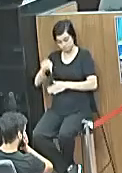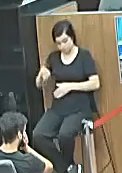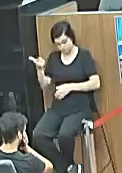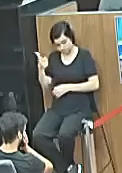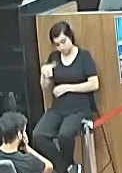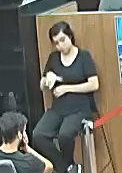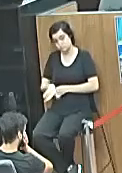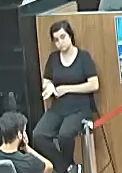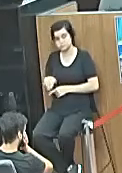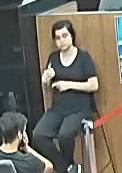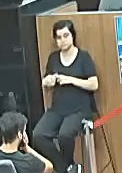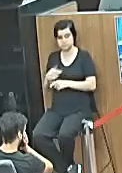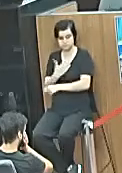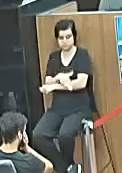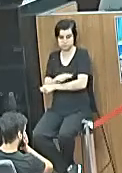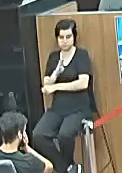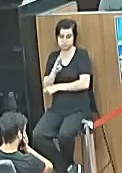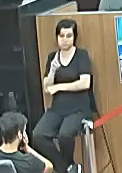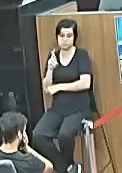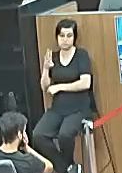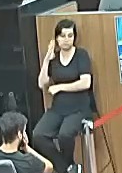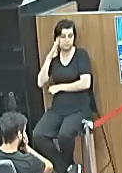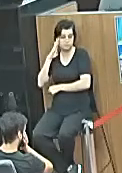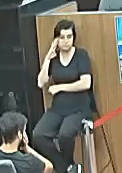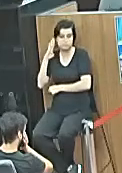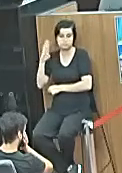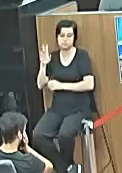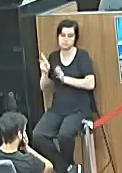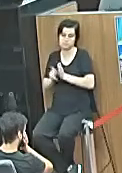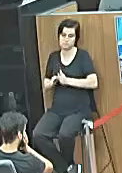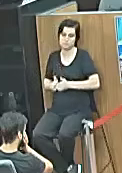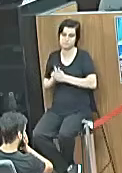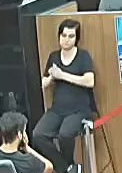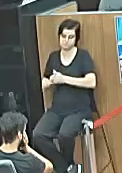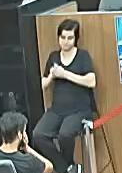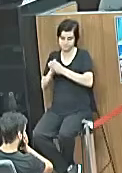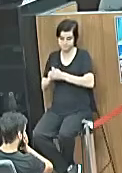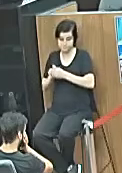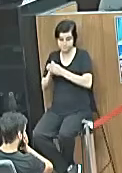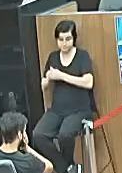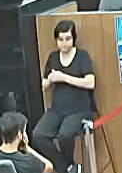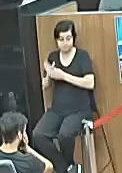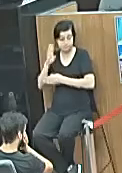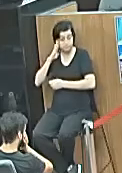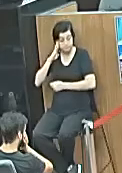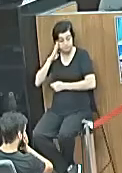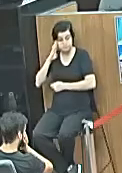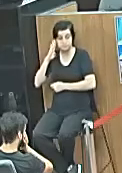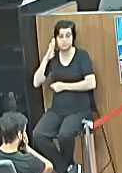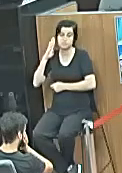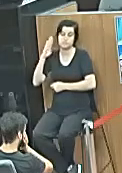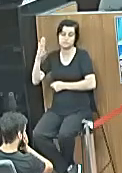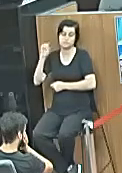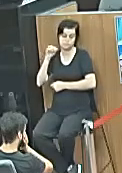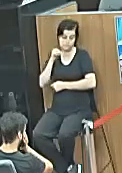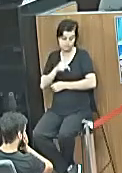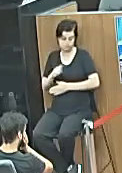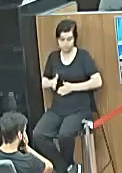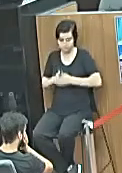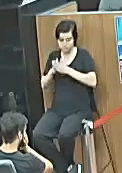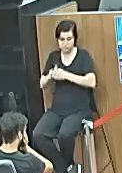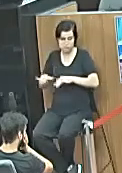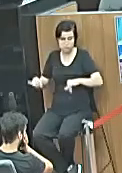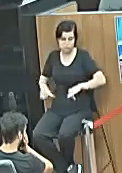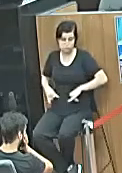porque essa br ela é fundamental provável de junho fundamental mesmo é uma região que já sofre